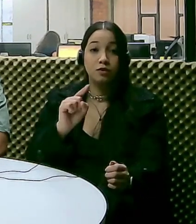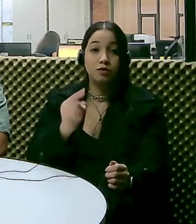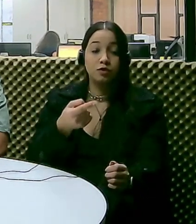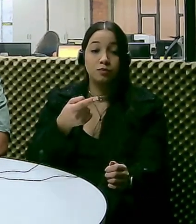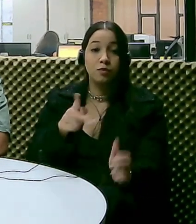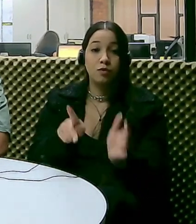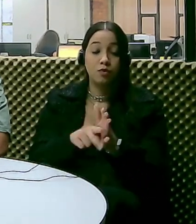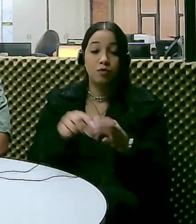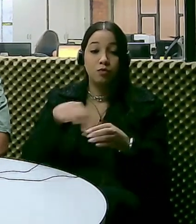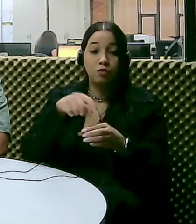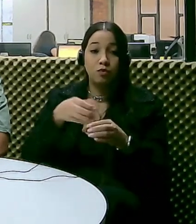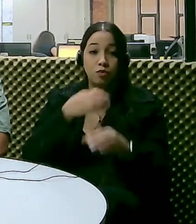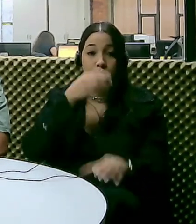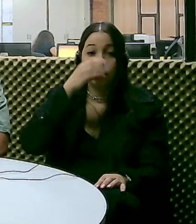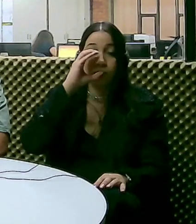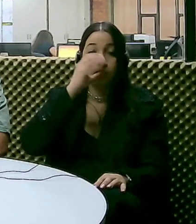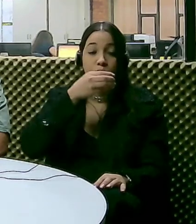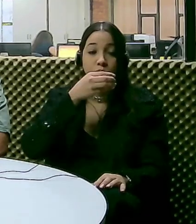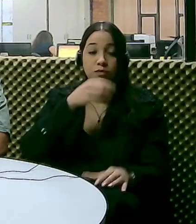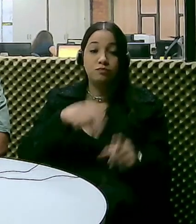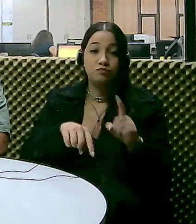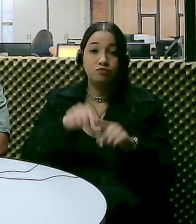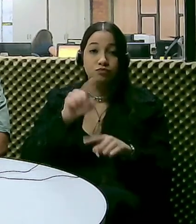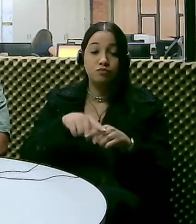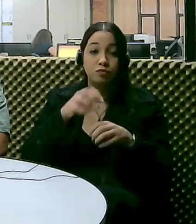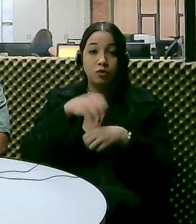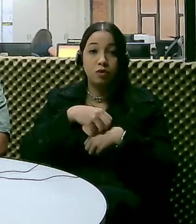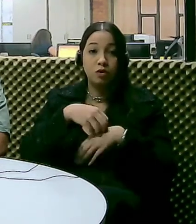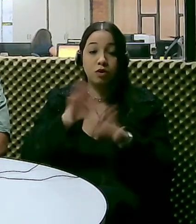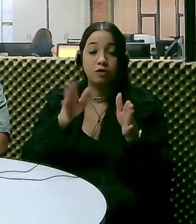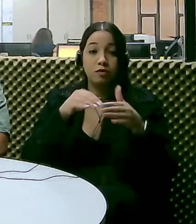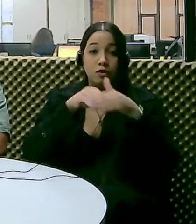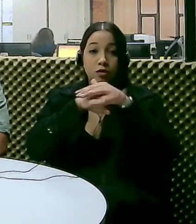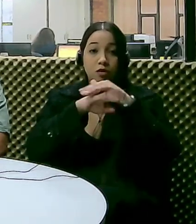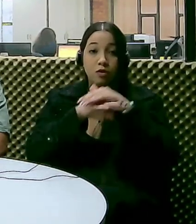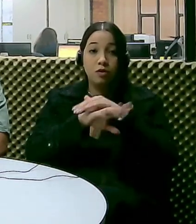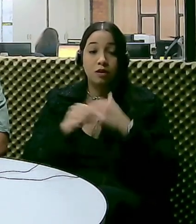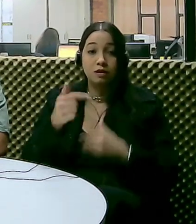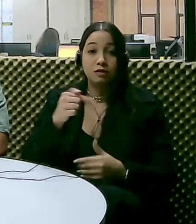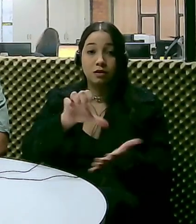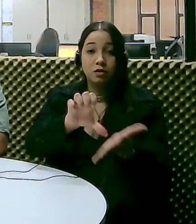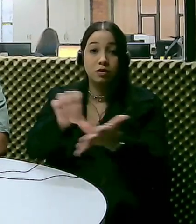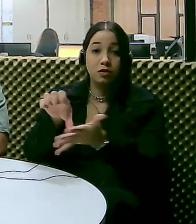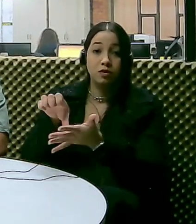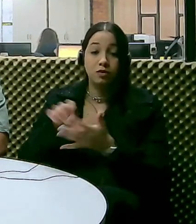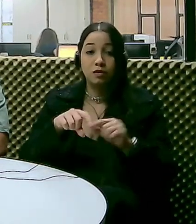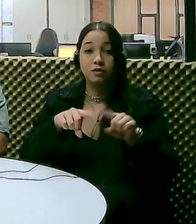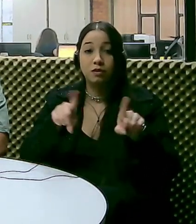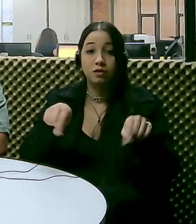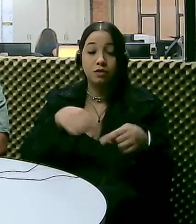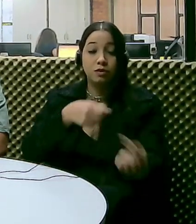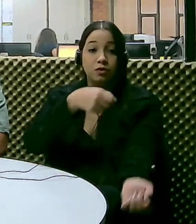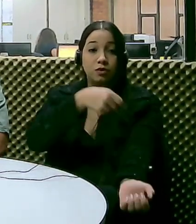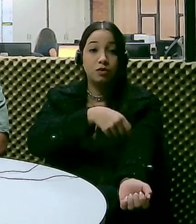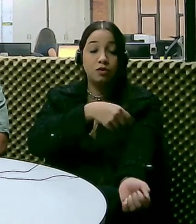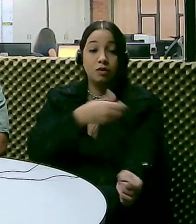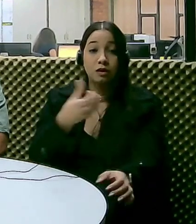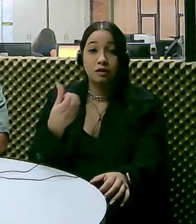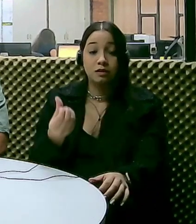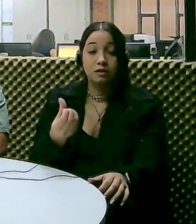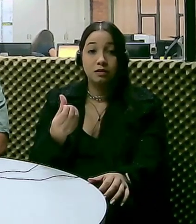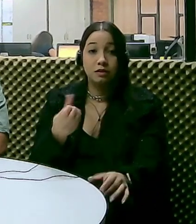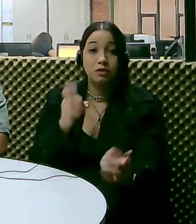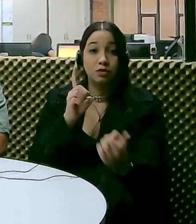para hidratação oral. Os itens foram para o estoque das 7 unidades com salas de hidratação, sendo 6 nas